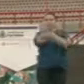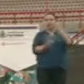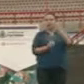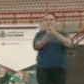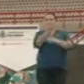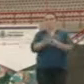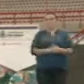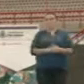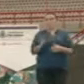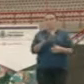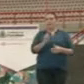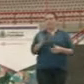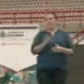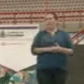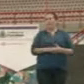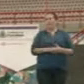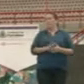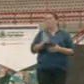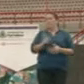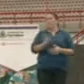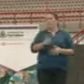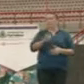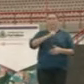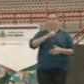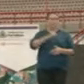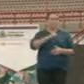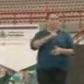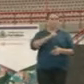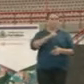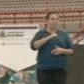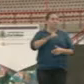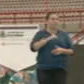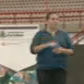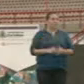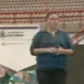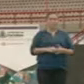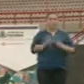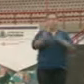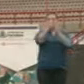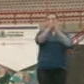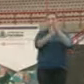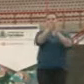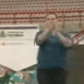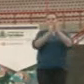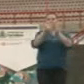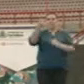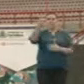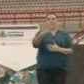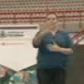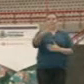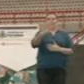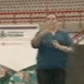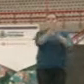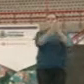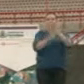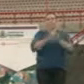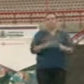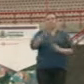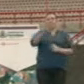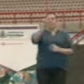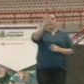Inquisição? Não, ele já existia. O Tribunal da Inquisição é do século XIII. A